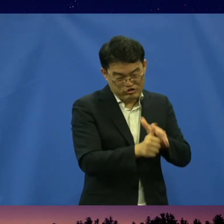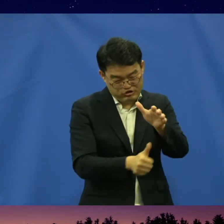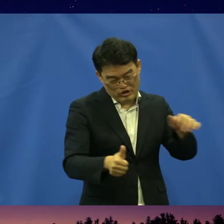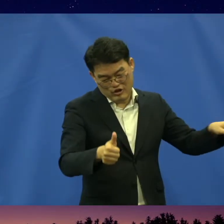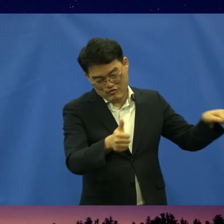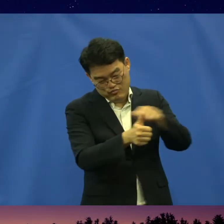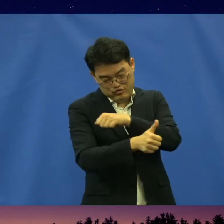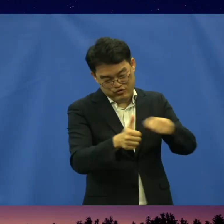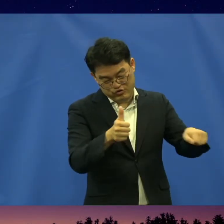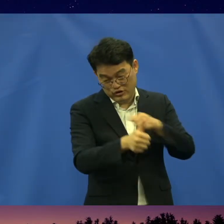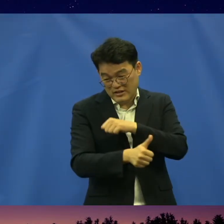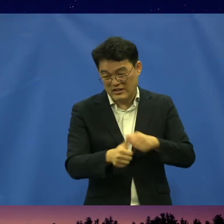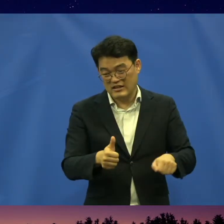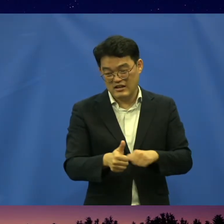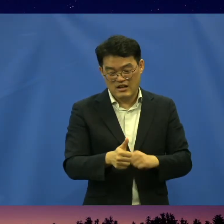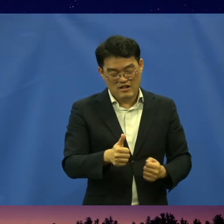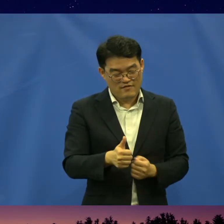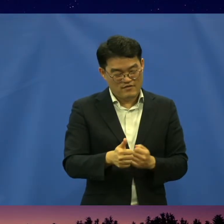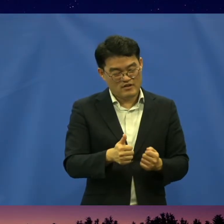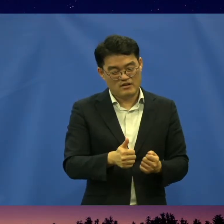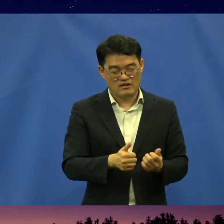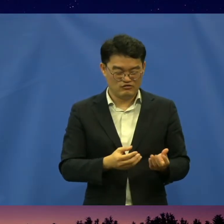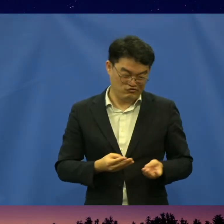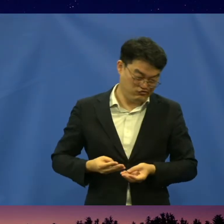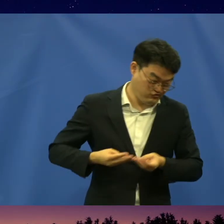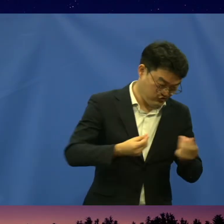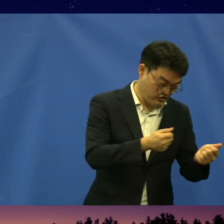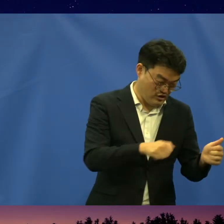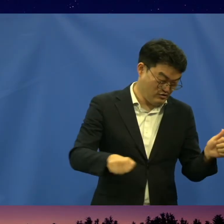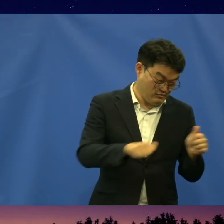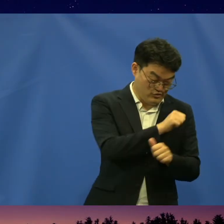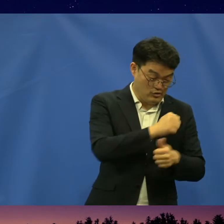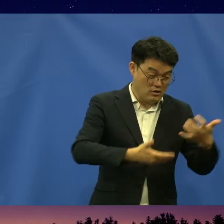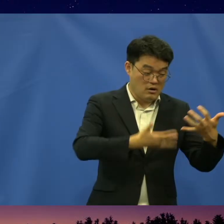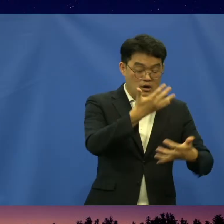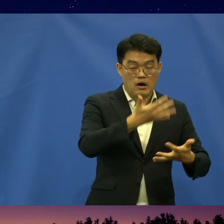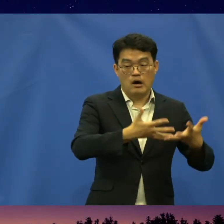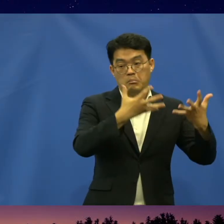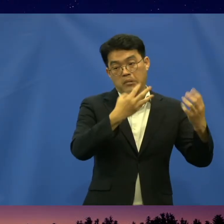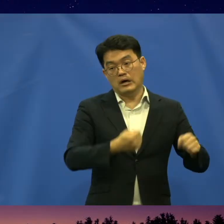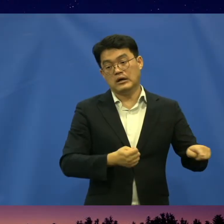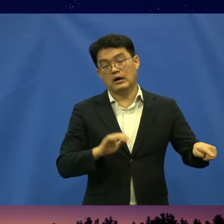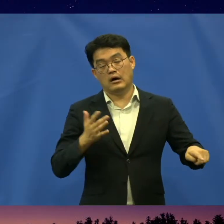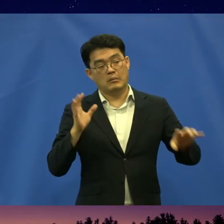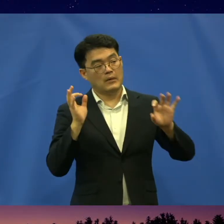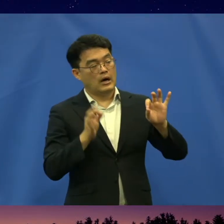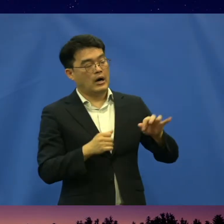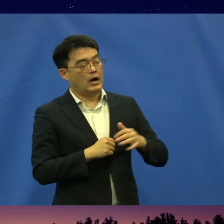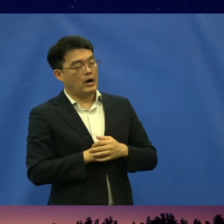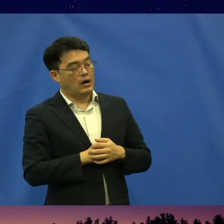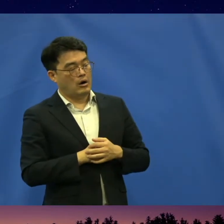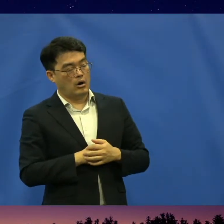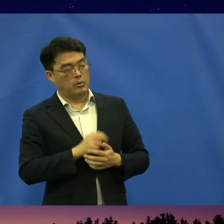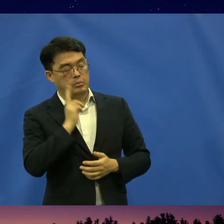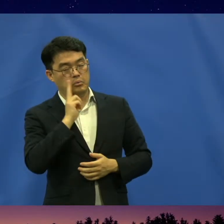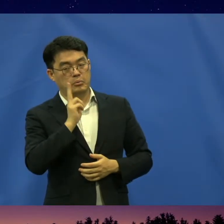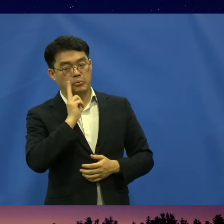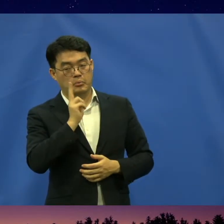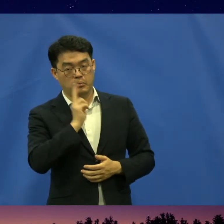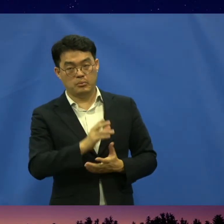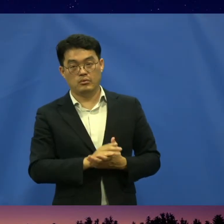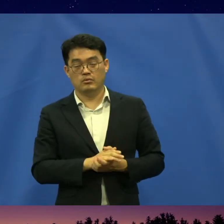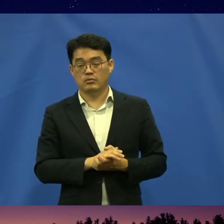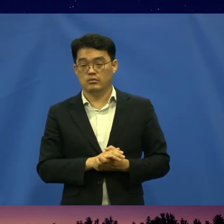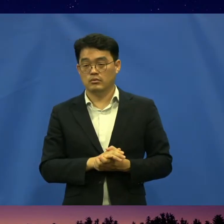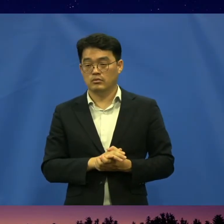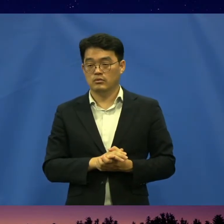보세요, 그 영화들이 뭐 얼마나 폭력적입니까? 영화가 얼마나 폭력적이에요. 그러니까 요즘 뭐 통계가